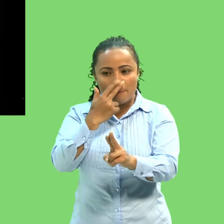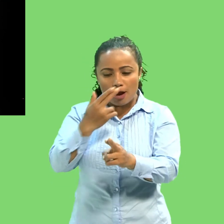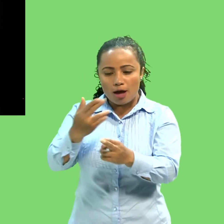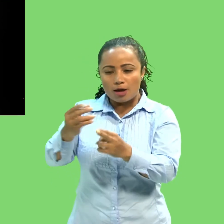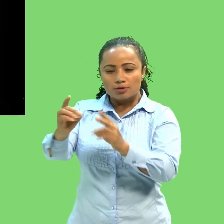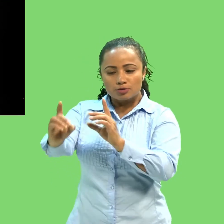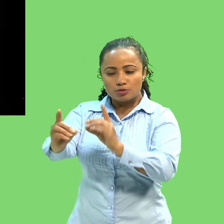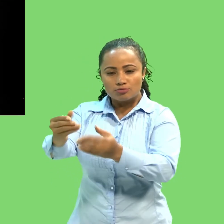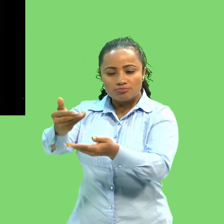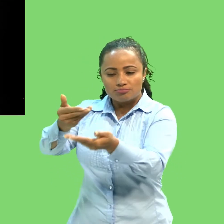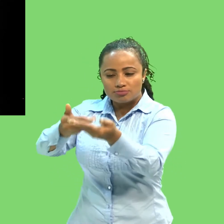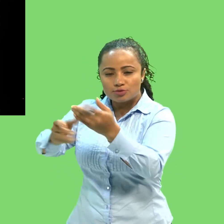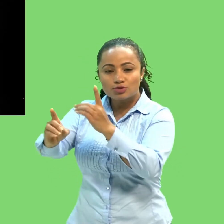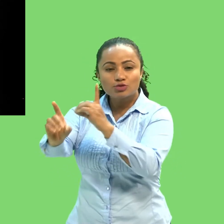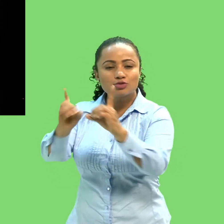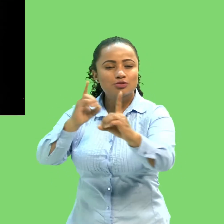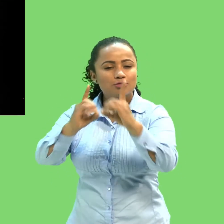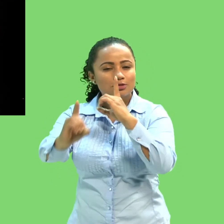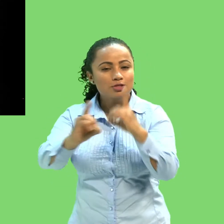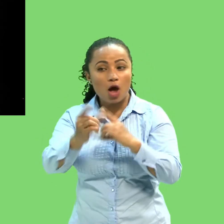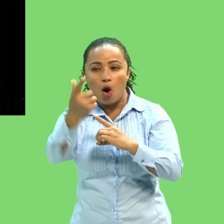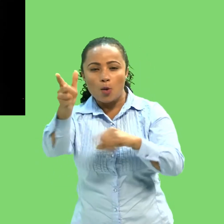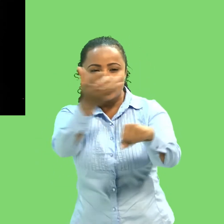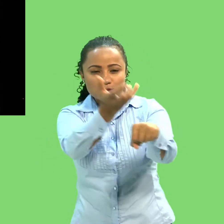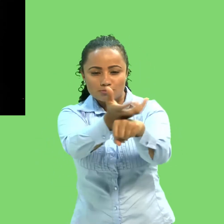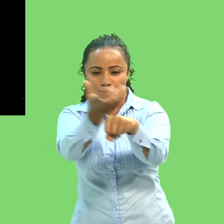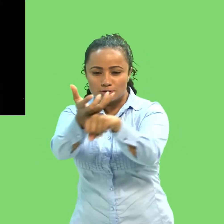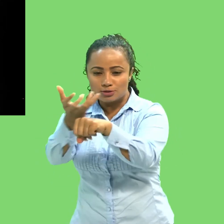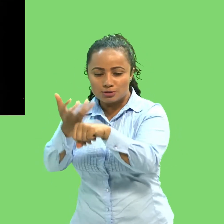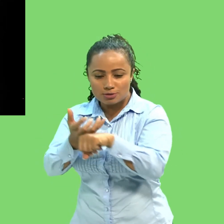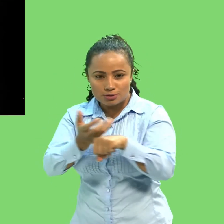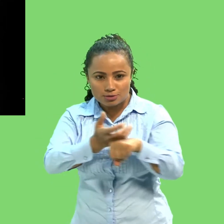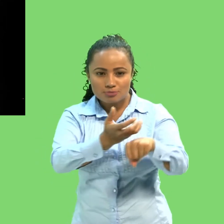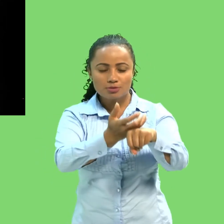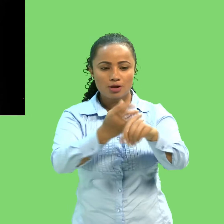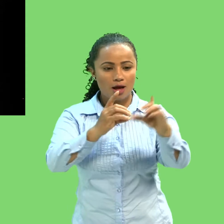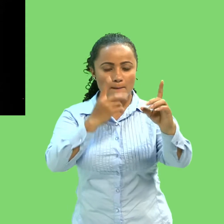dialógica entre as outras disciplinas, o que nós podemos chamar de